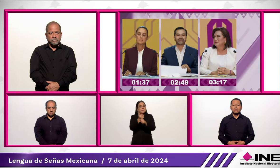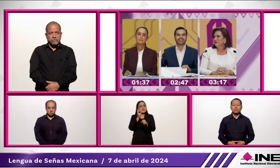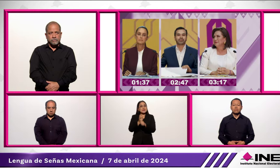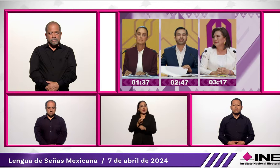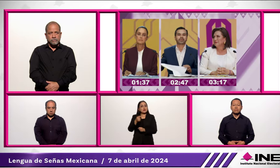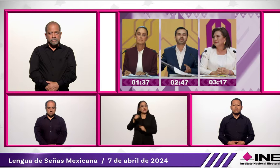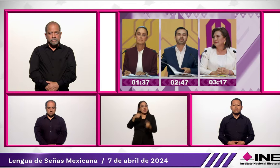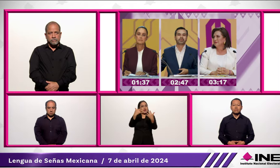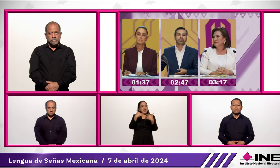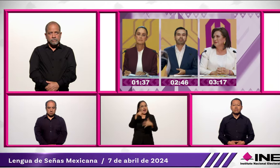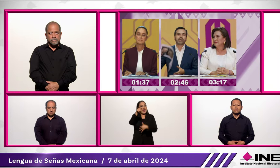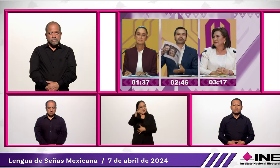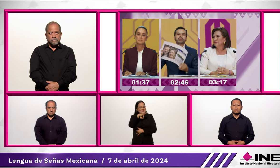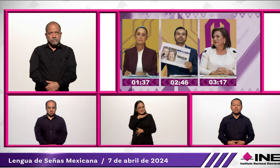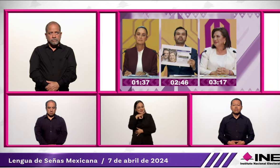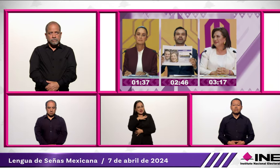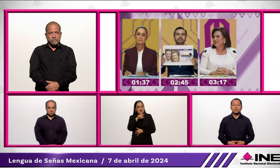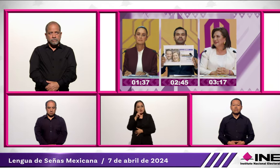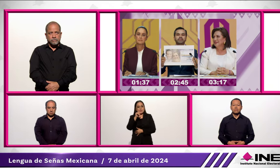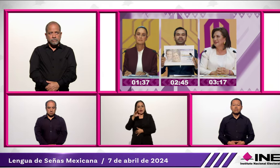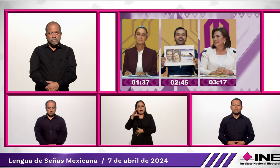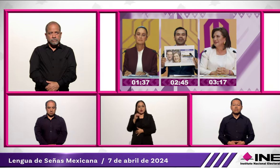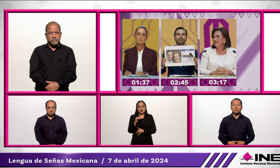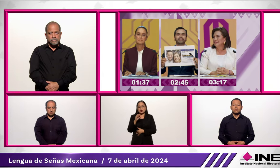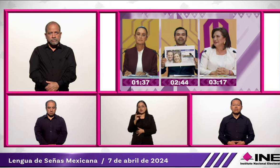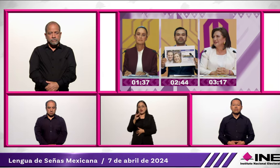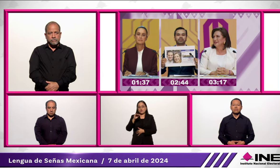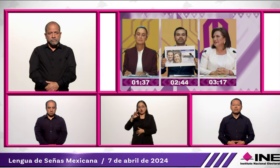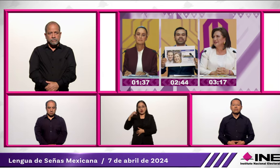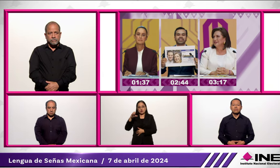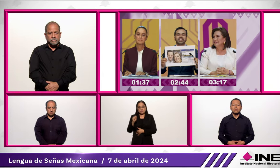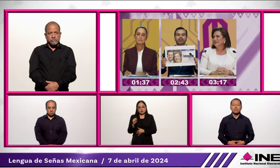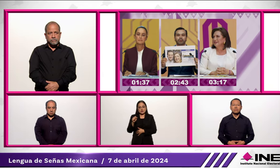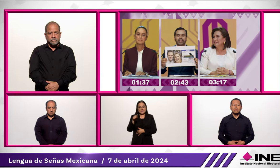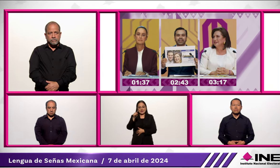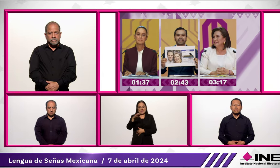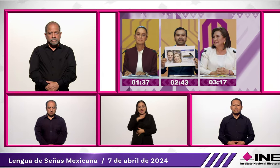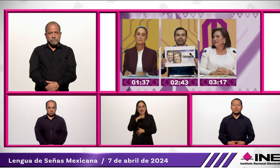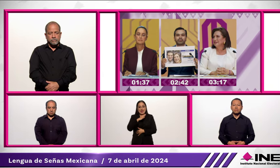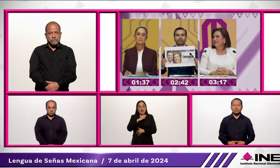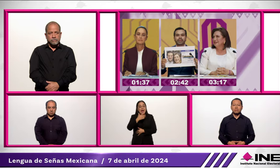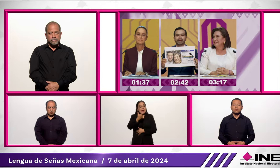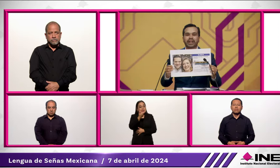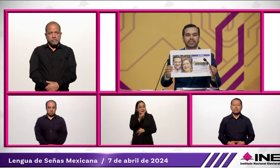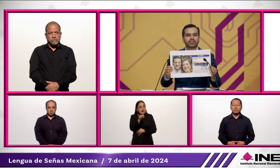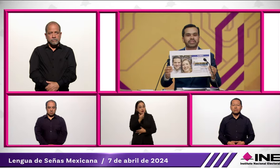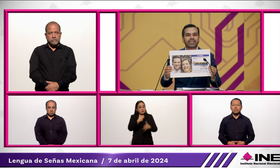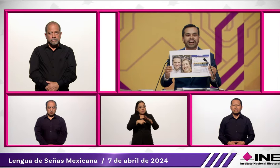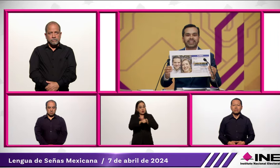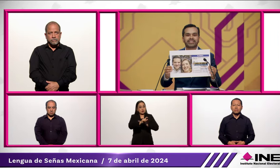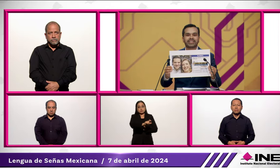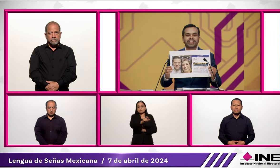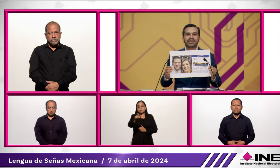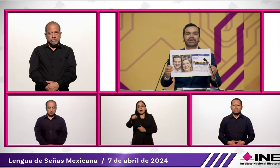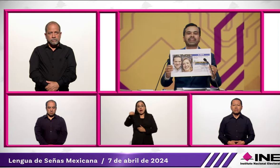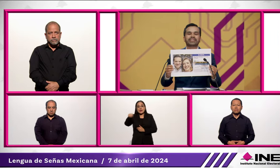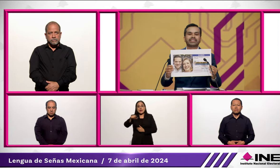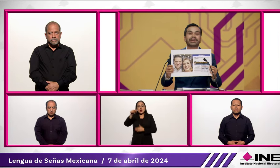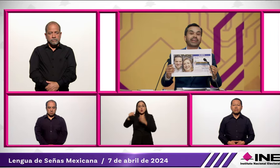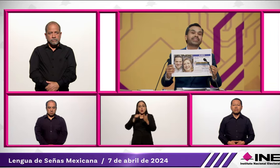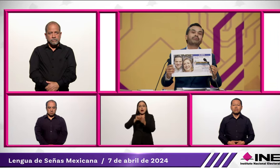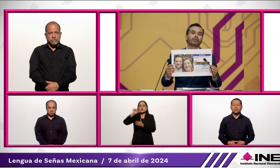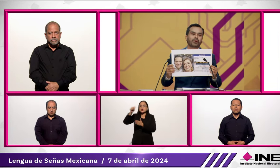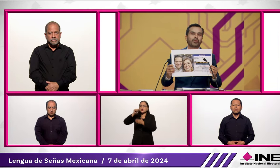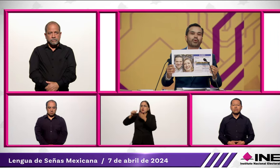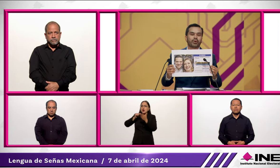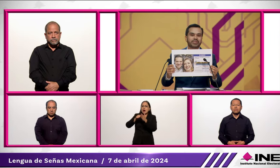está en el auditorio, Paco Cienfuegos, acusado de triangular dinero en paraísos fiscales, de